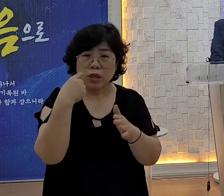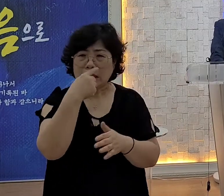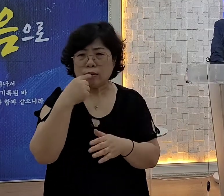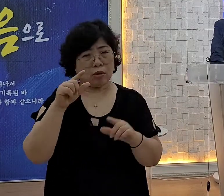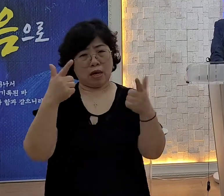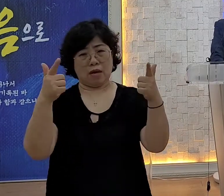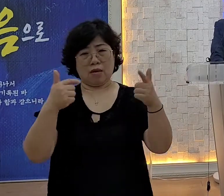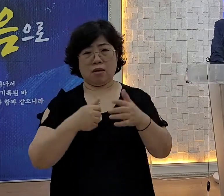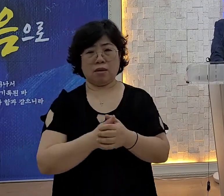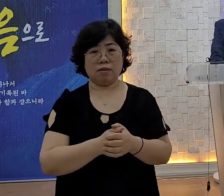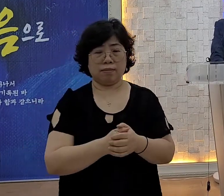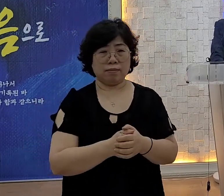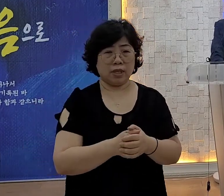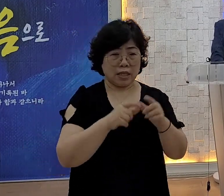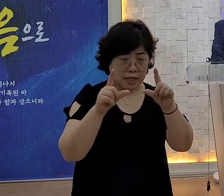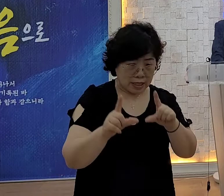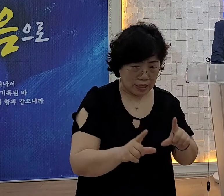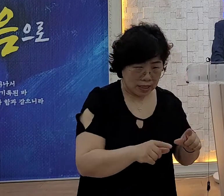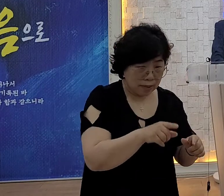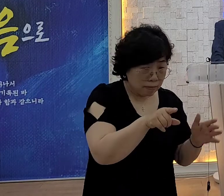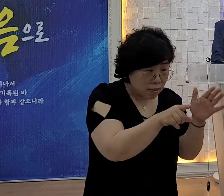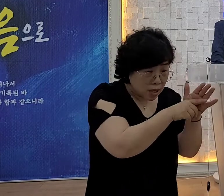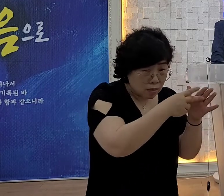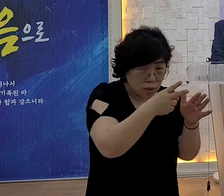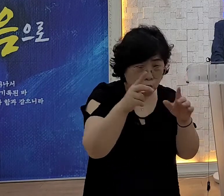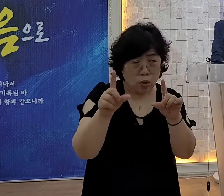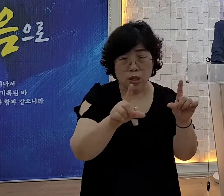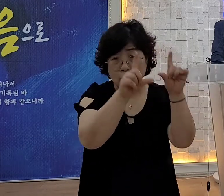입술이 아니고 삶이라는